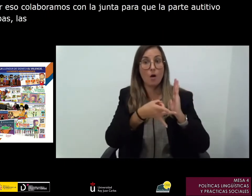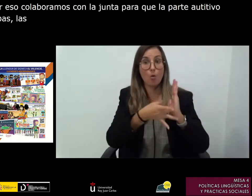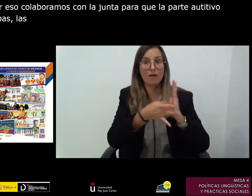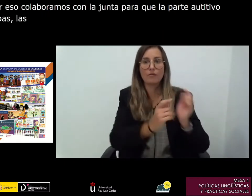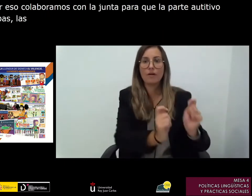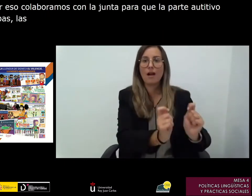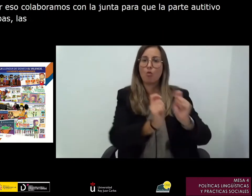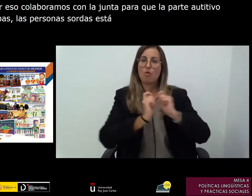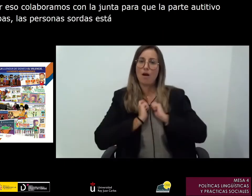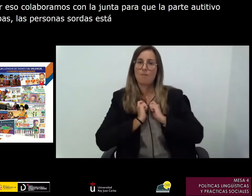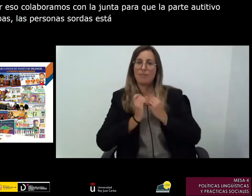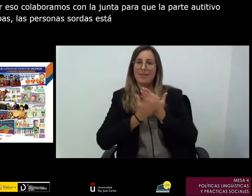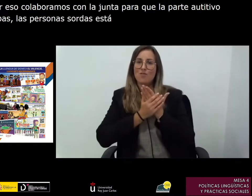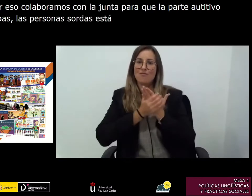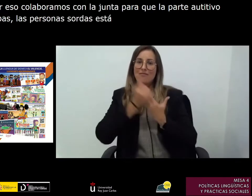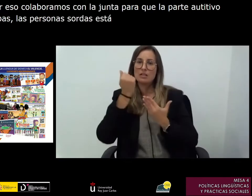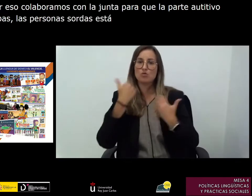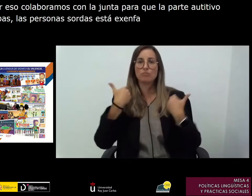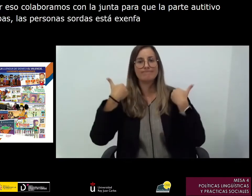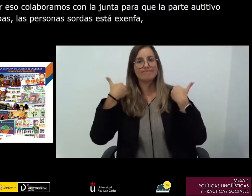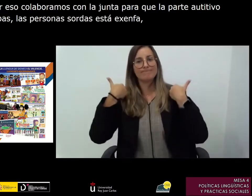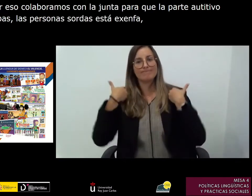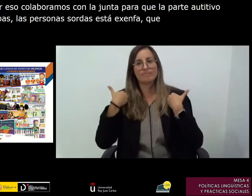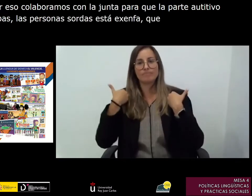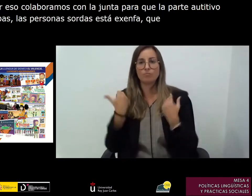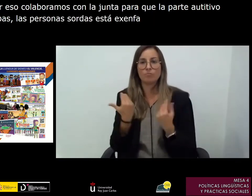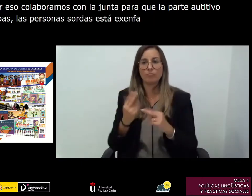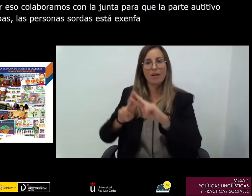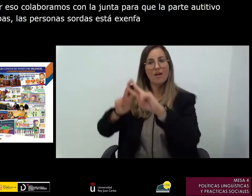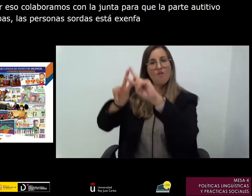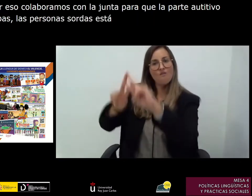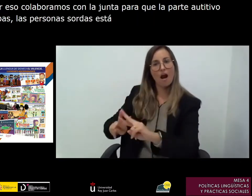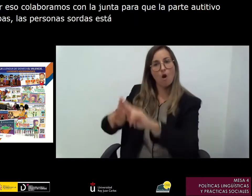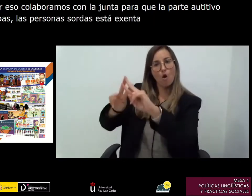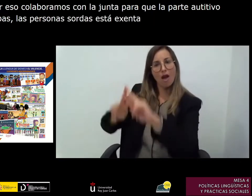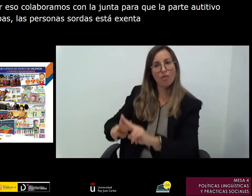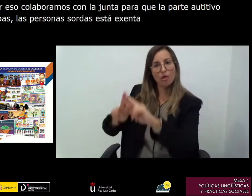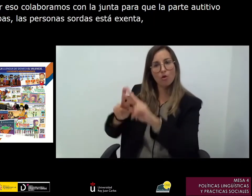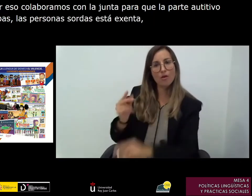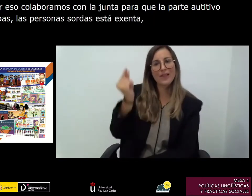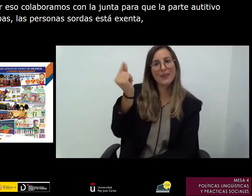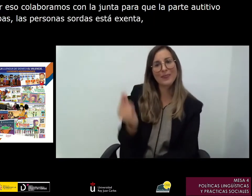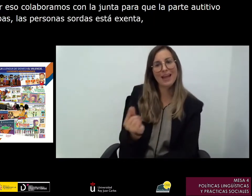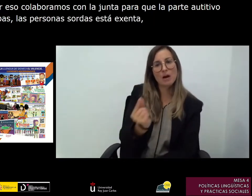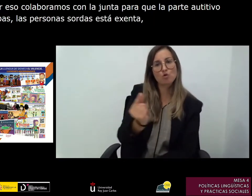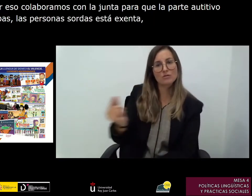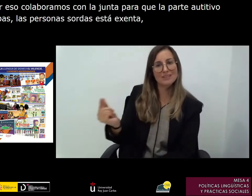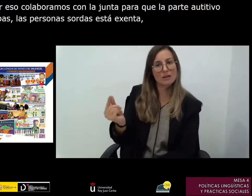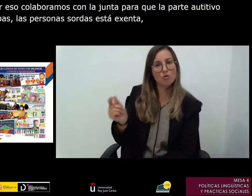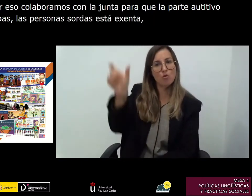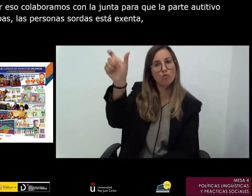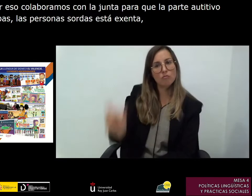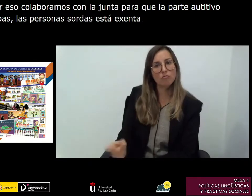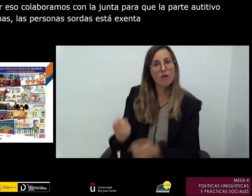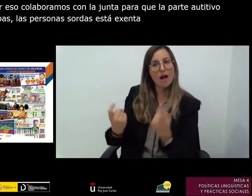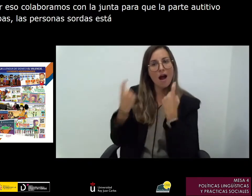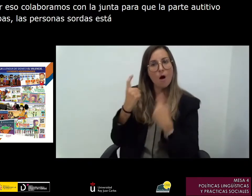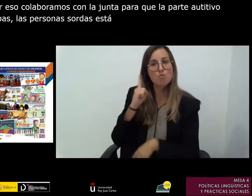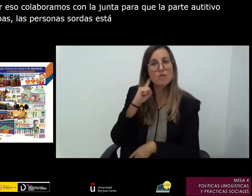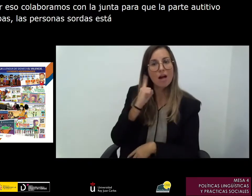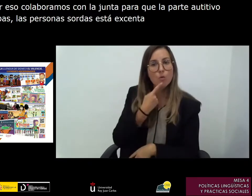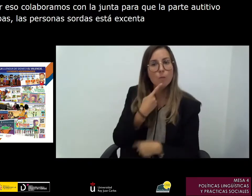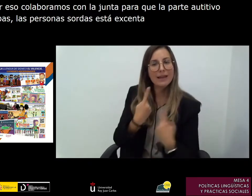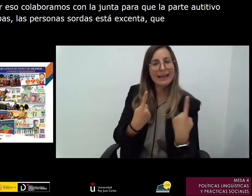del examen es exactamente igual que el de los oyentes, pero desde la Junta sí que nos encomiendan a FESOR el que valoremos